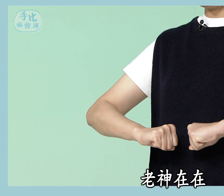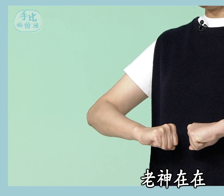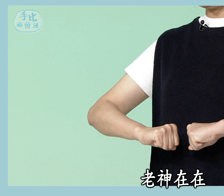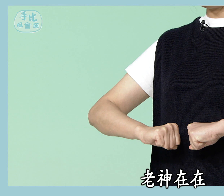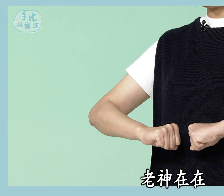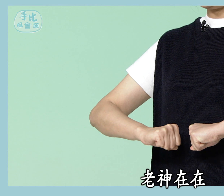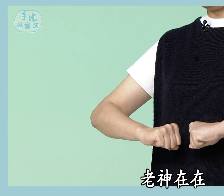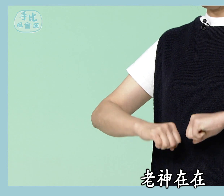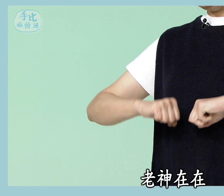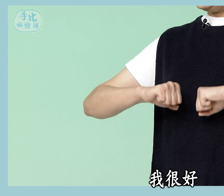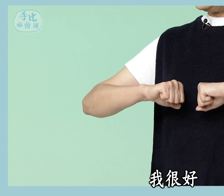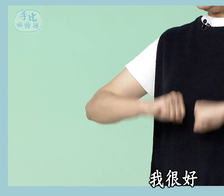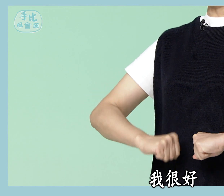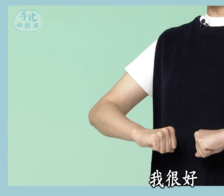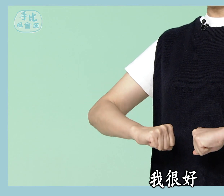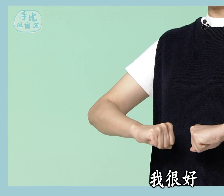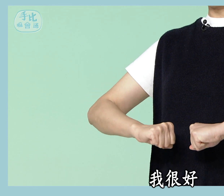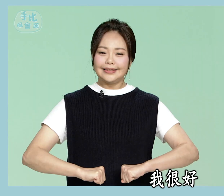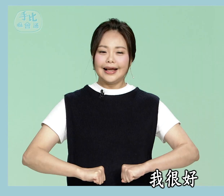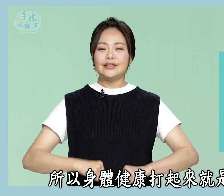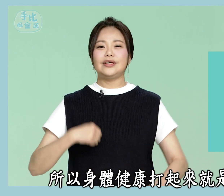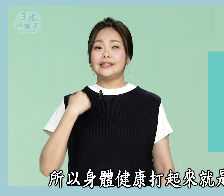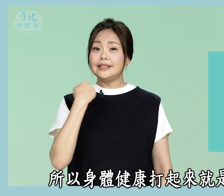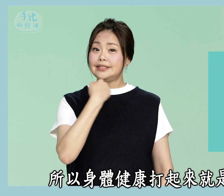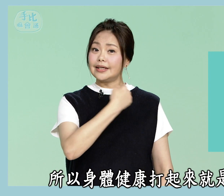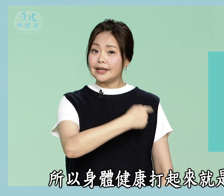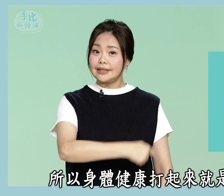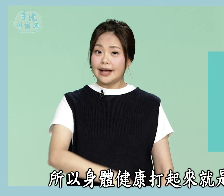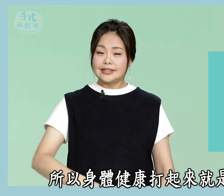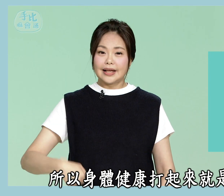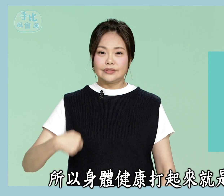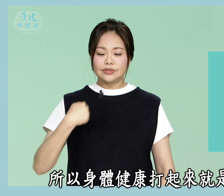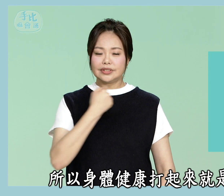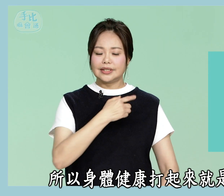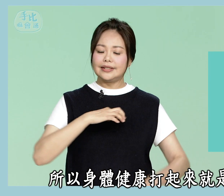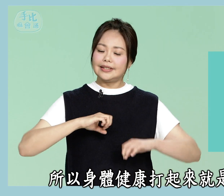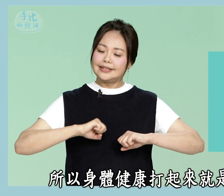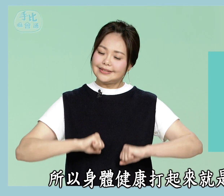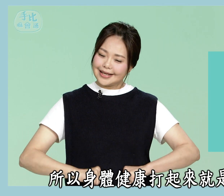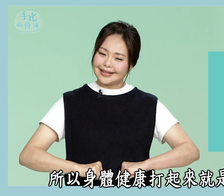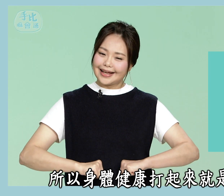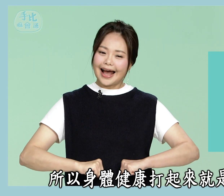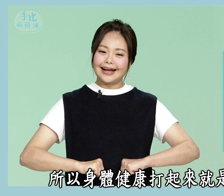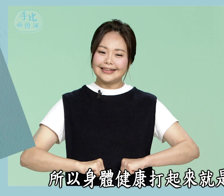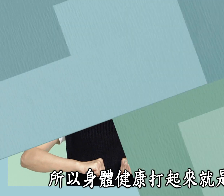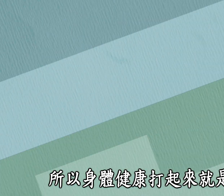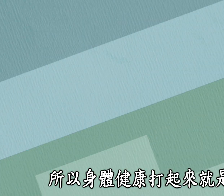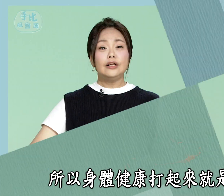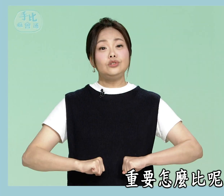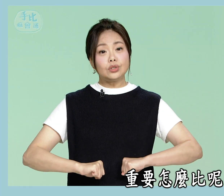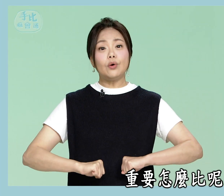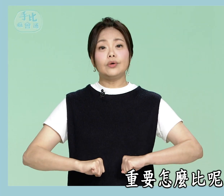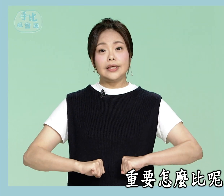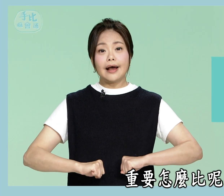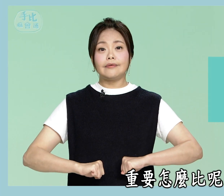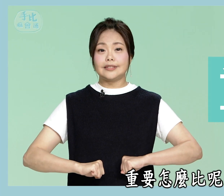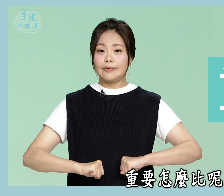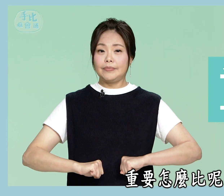在在，我很好，所以身体健康打起来就是身体健康。重要怎么比